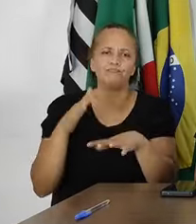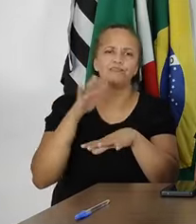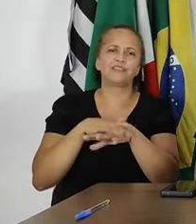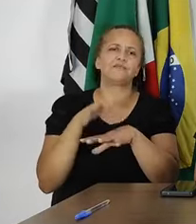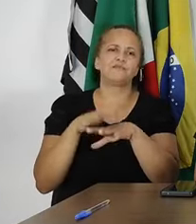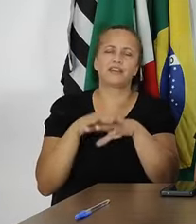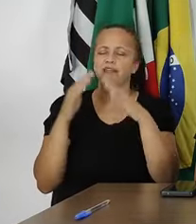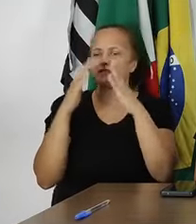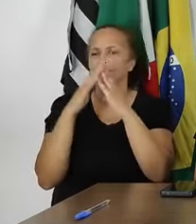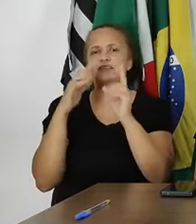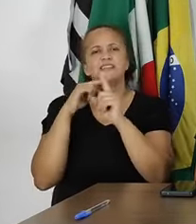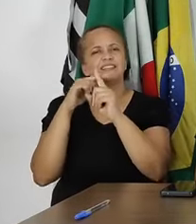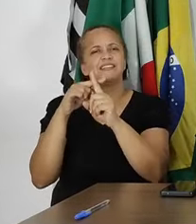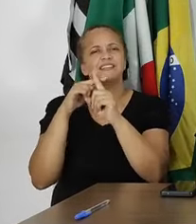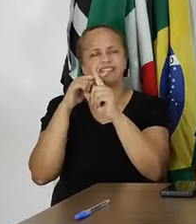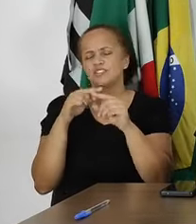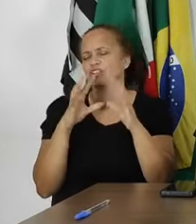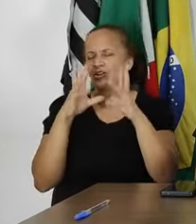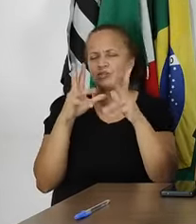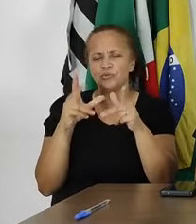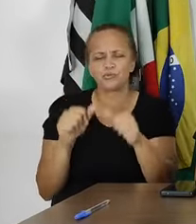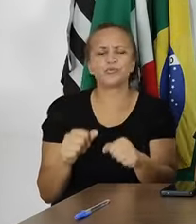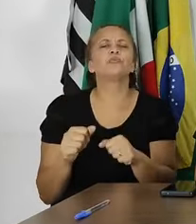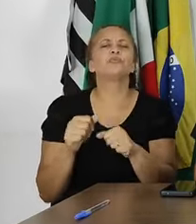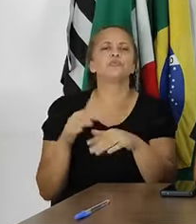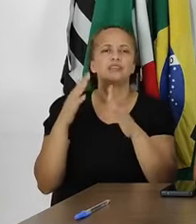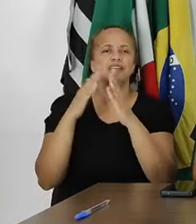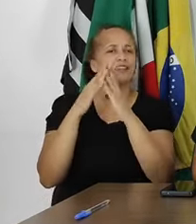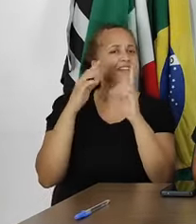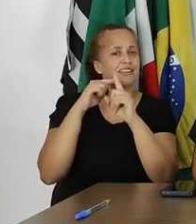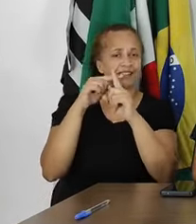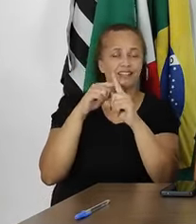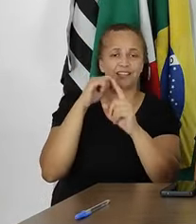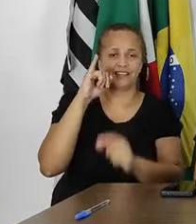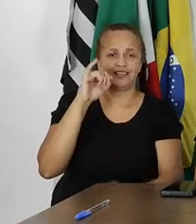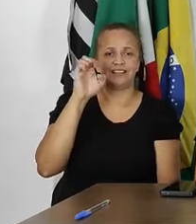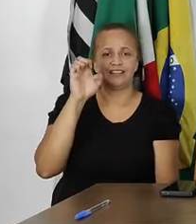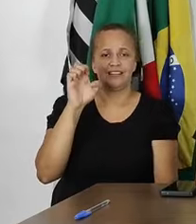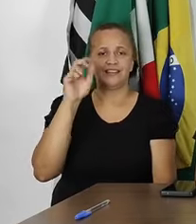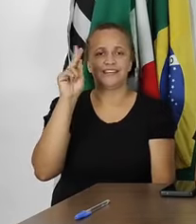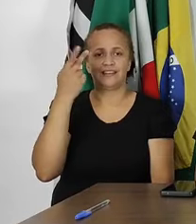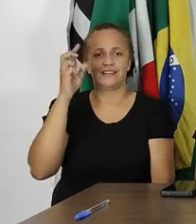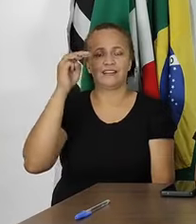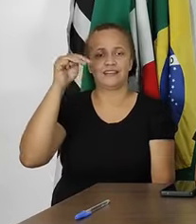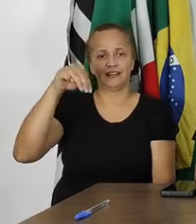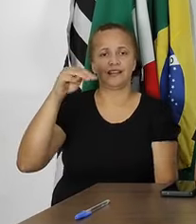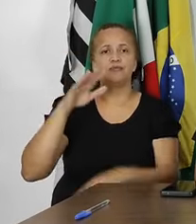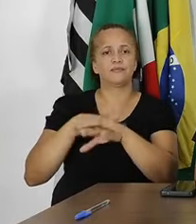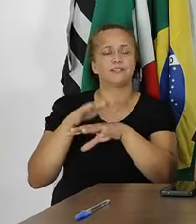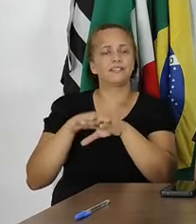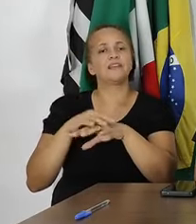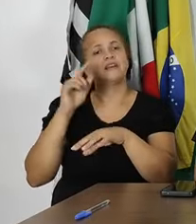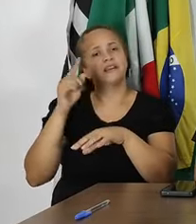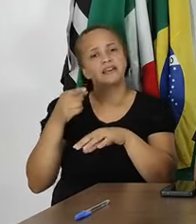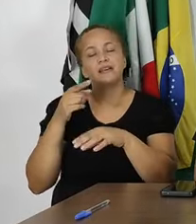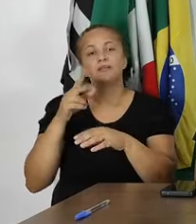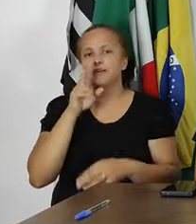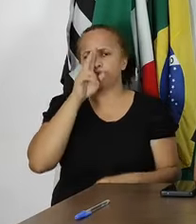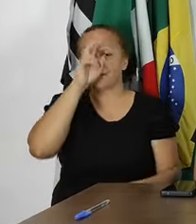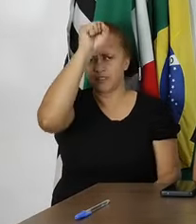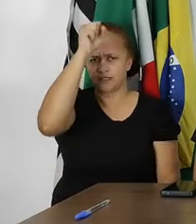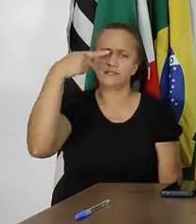uma igreja, um ministério, tudo que a igreja HM faz, tudo que nós estamos aqui fazendo é para a edificação,